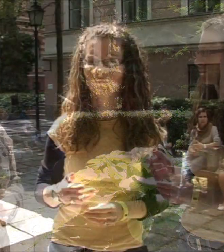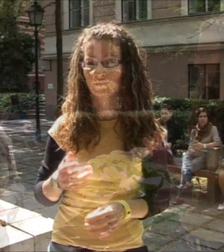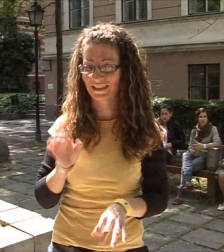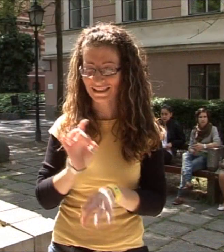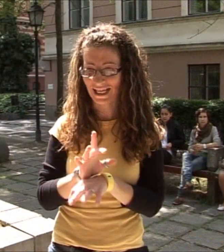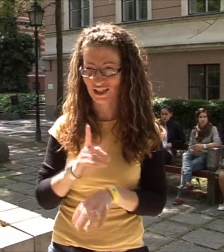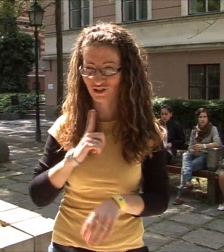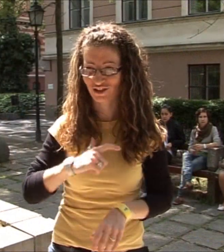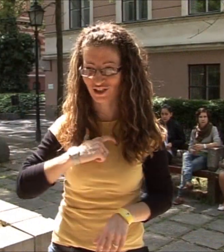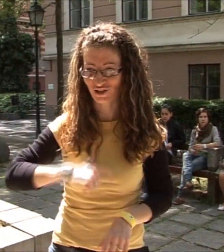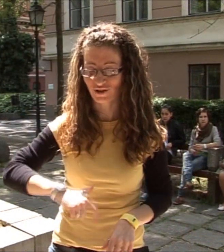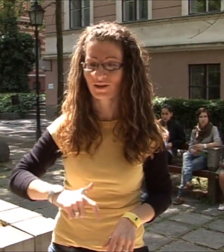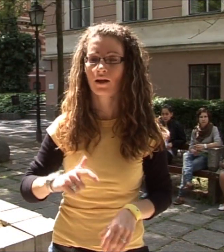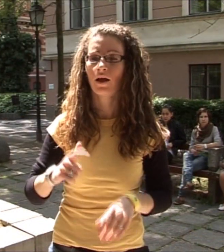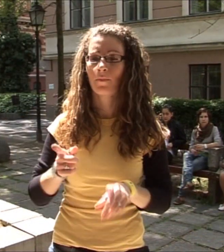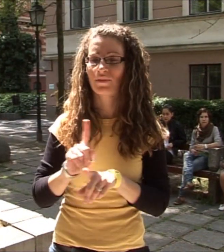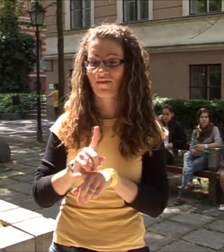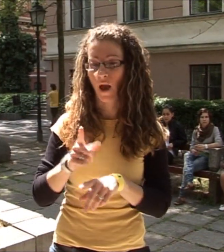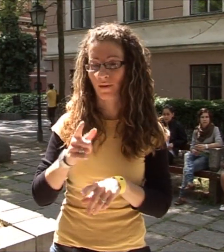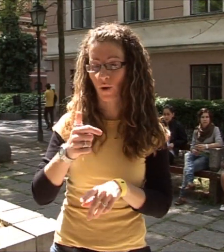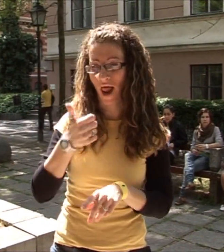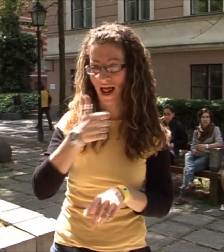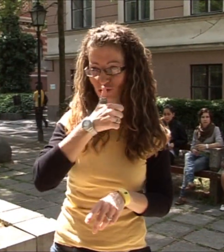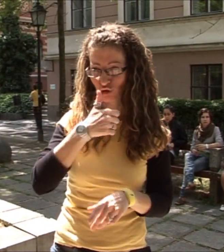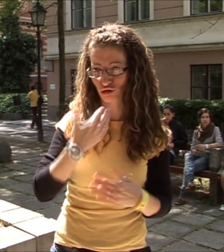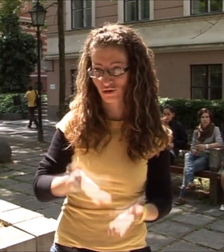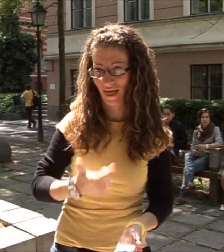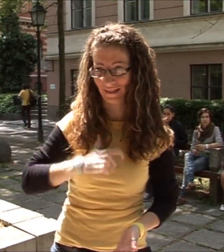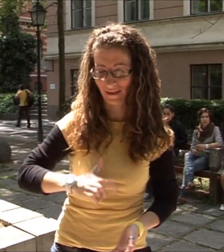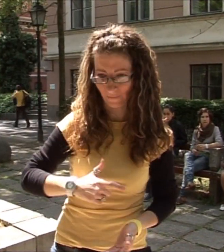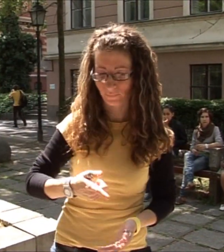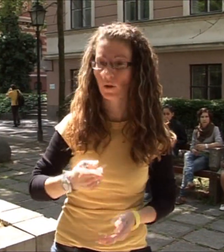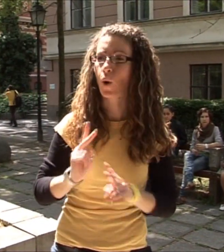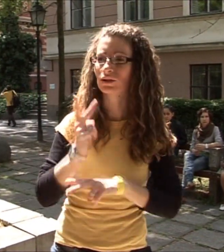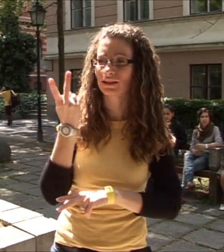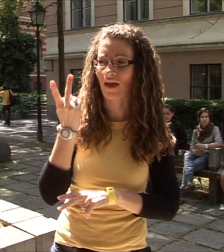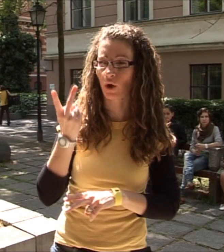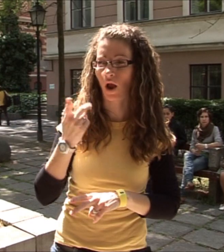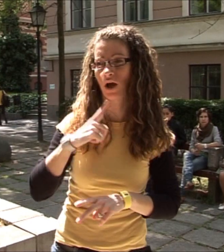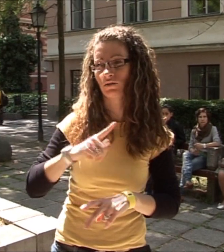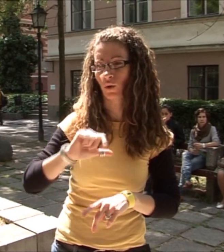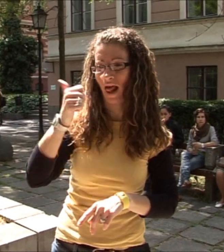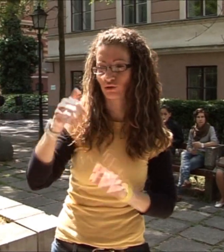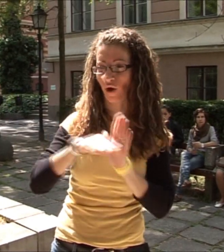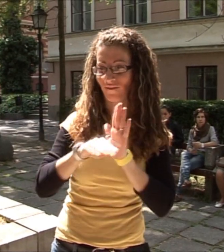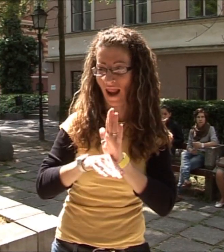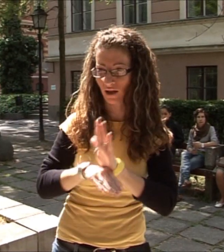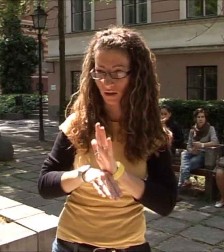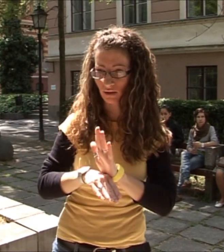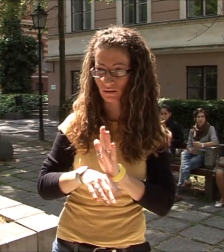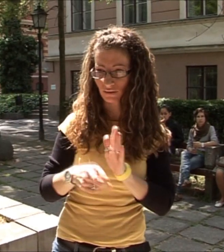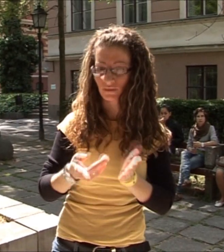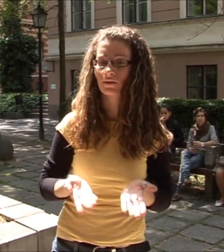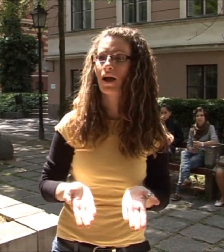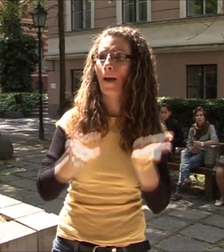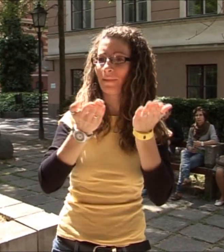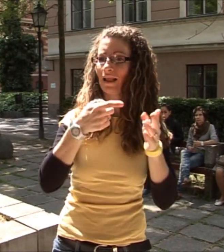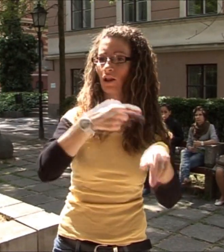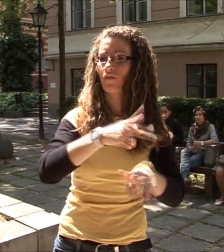ád szerensést voltam mivel amikor elsők lettem nekem az volt az első feladata